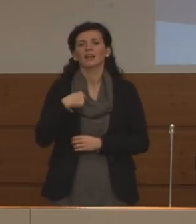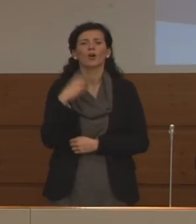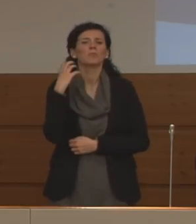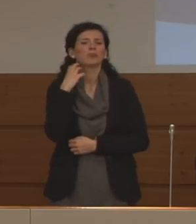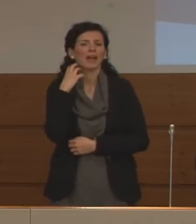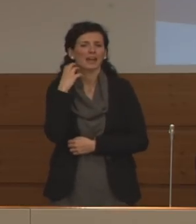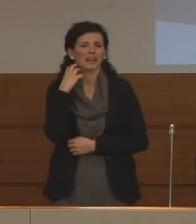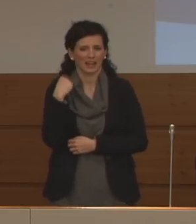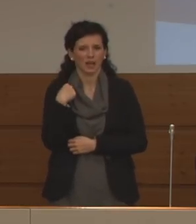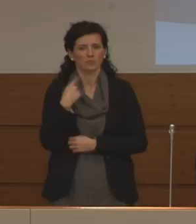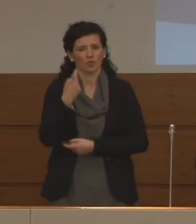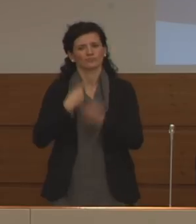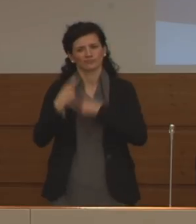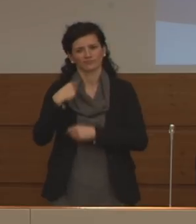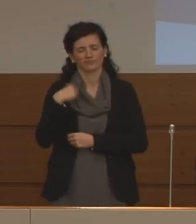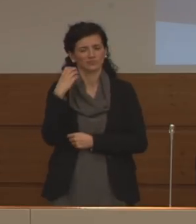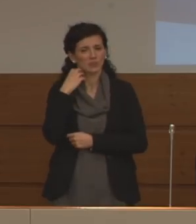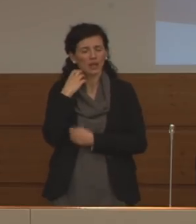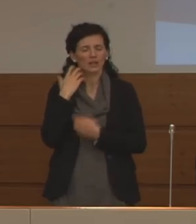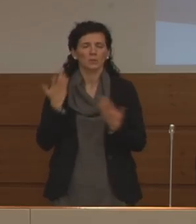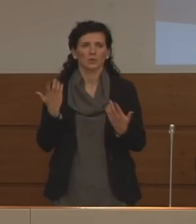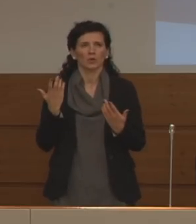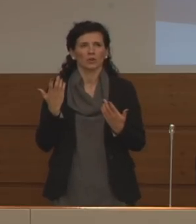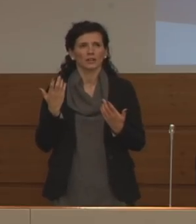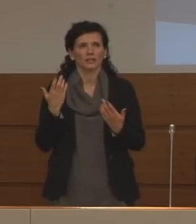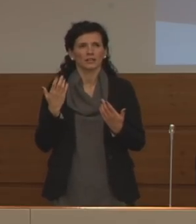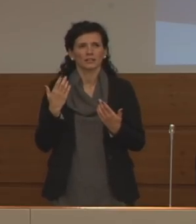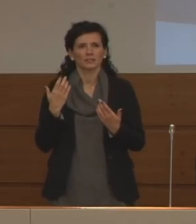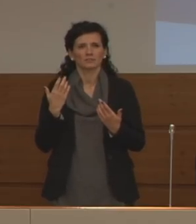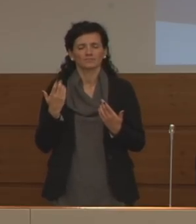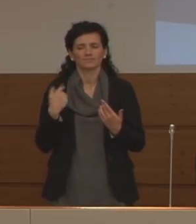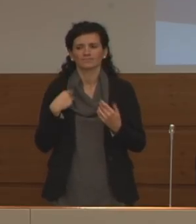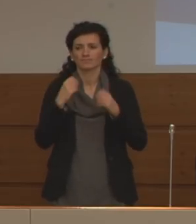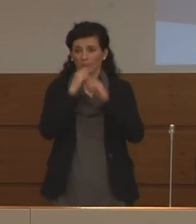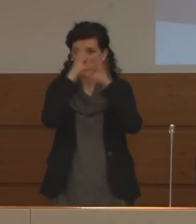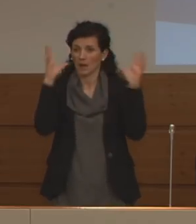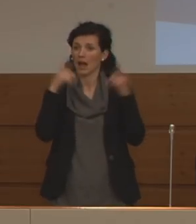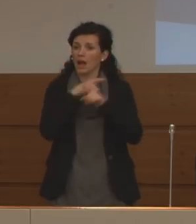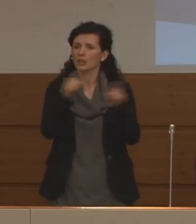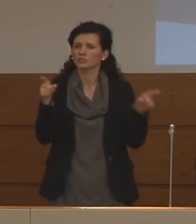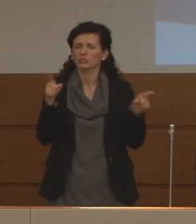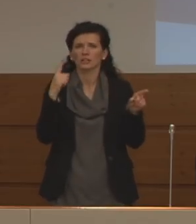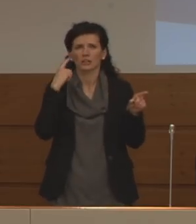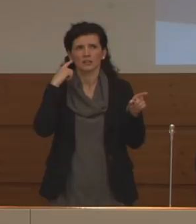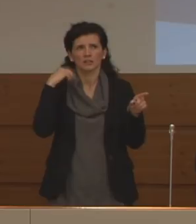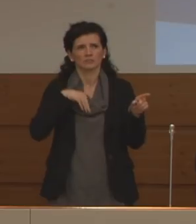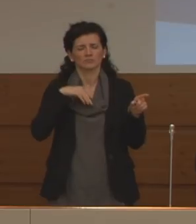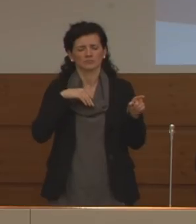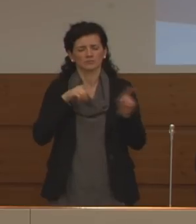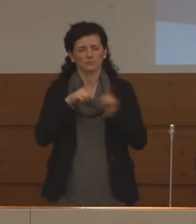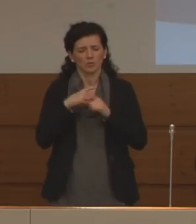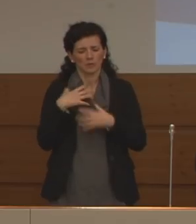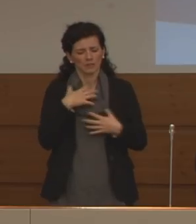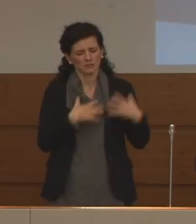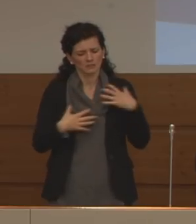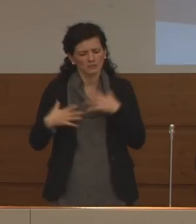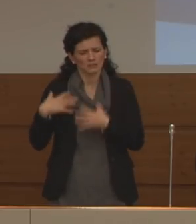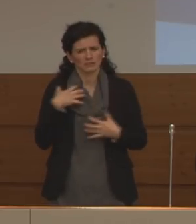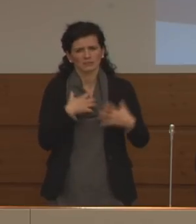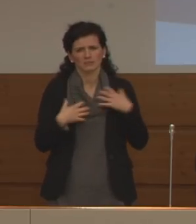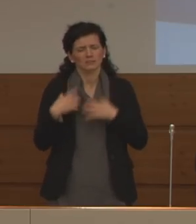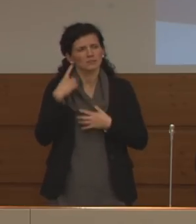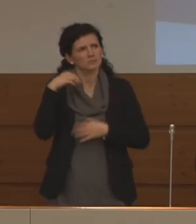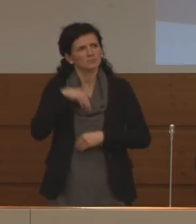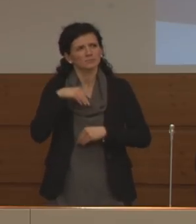quindi potete immaginare anche e non uso parole a caso il dramma morale sto